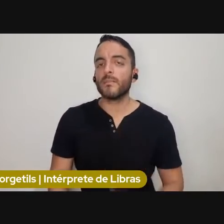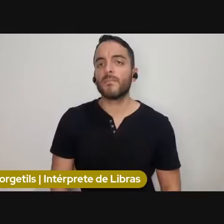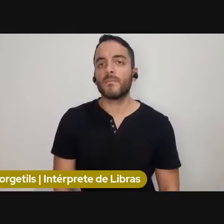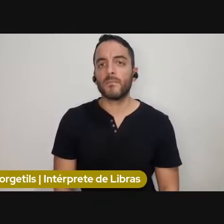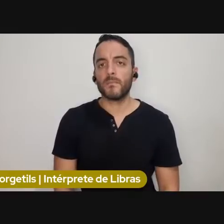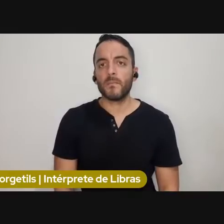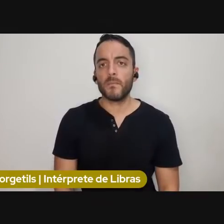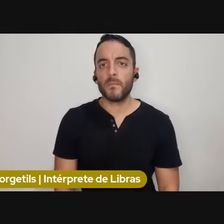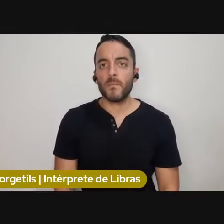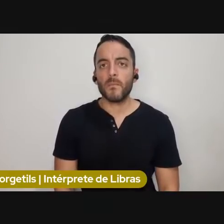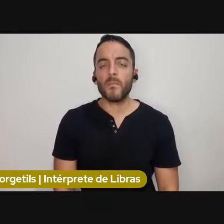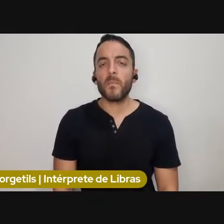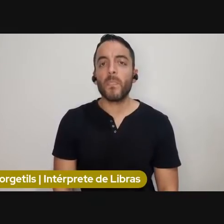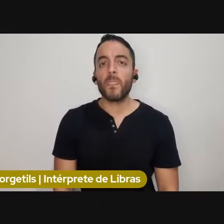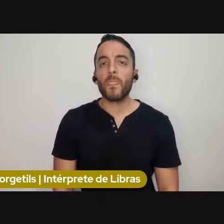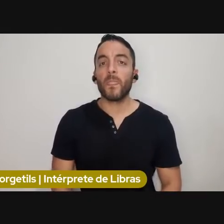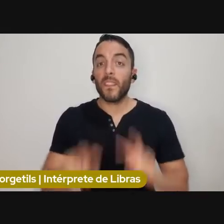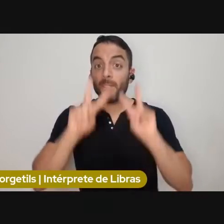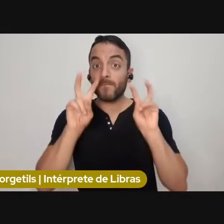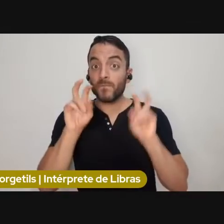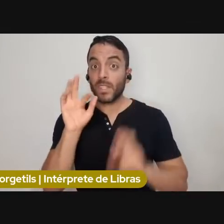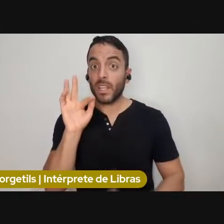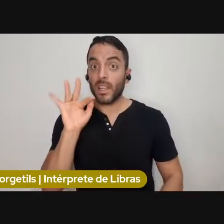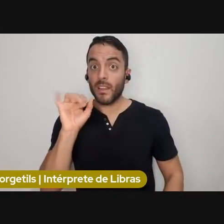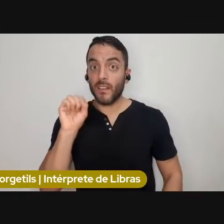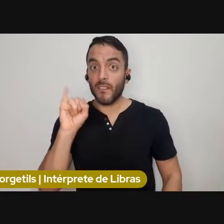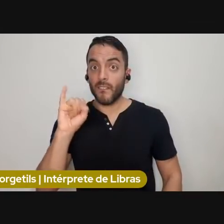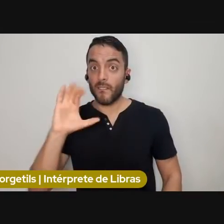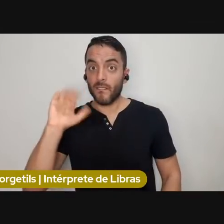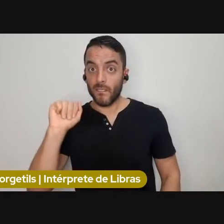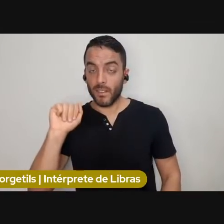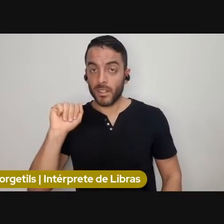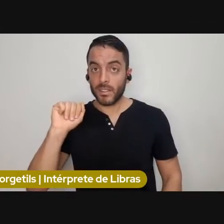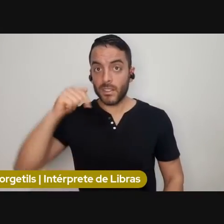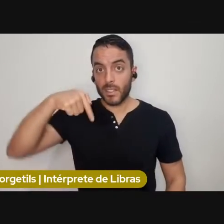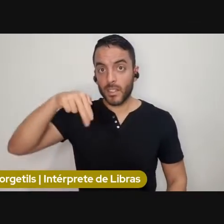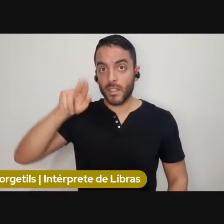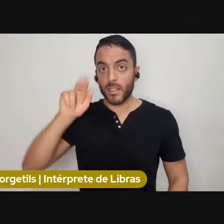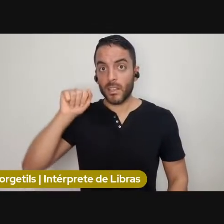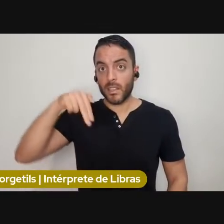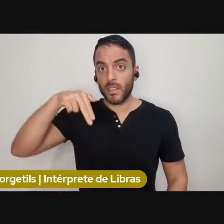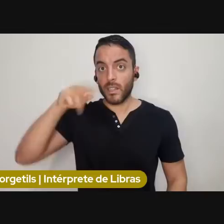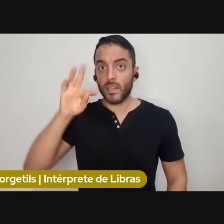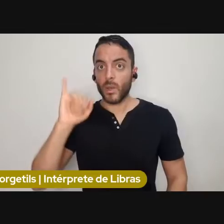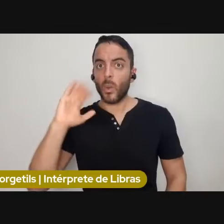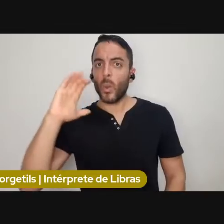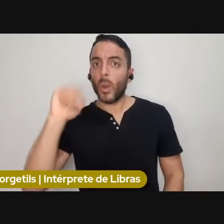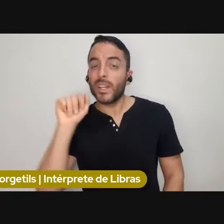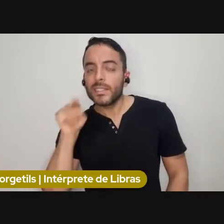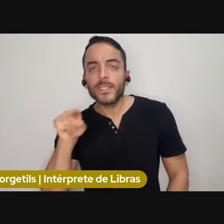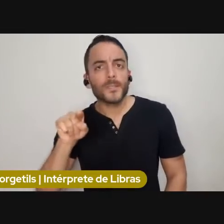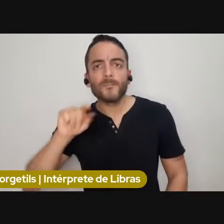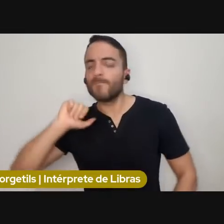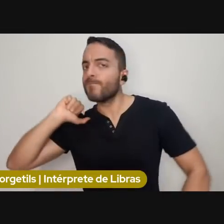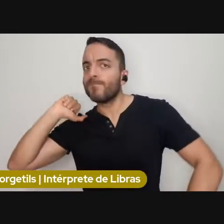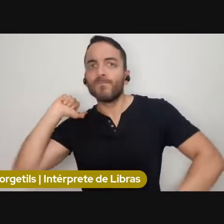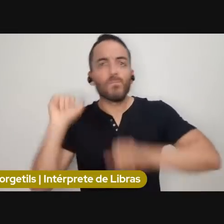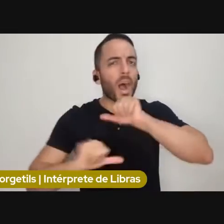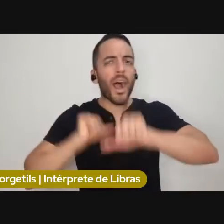da física quântica, esse aspecto extraordinariamente revolucionário em relação